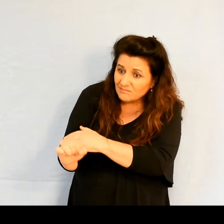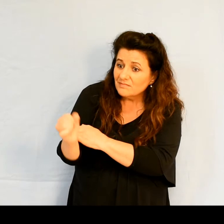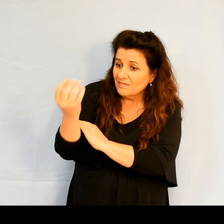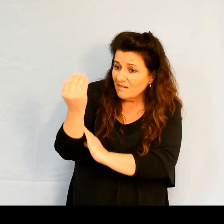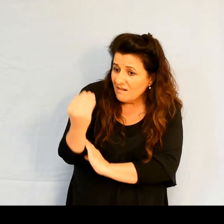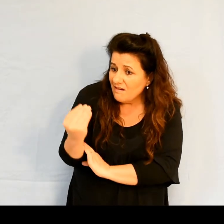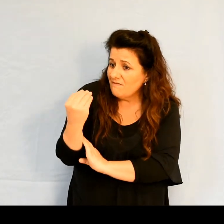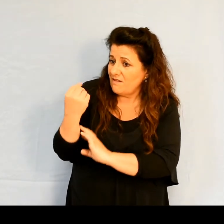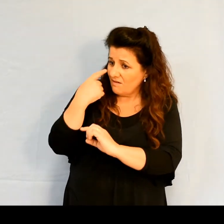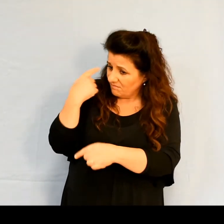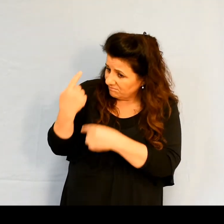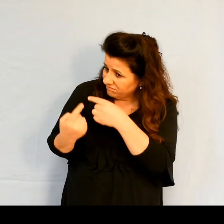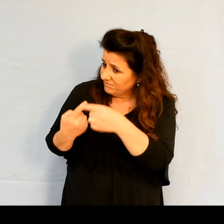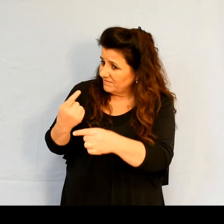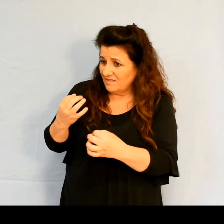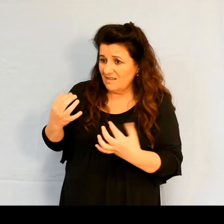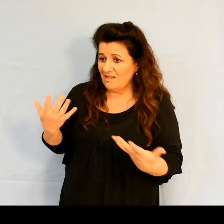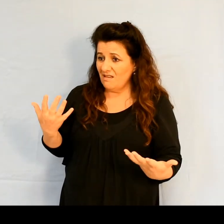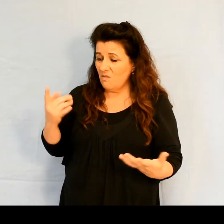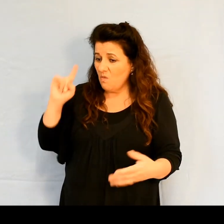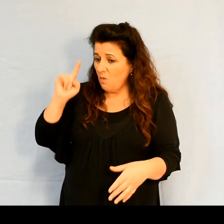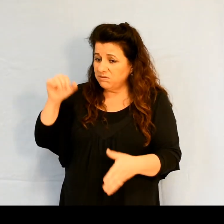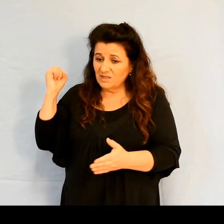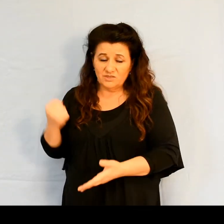serviteurs qui sera mon héritier.